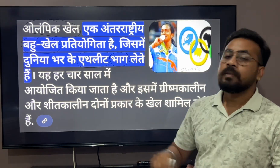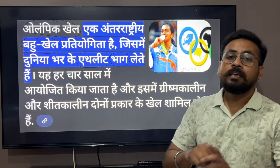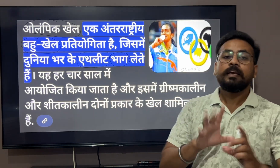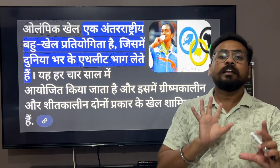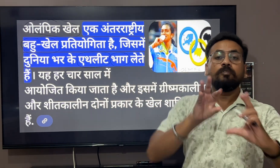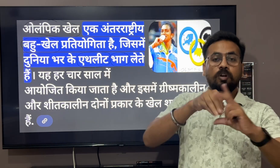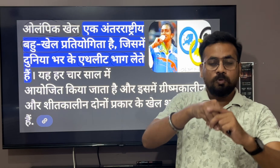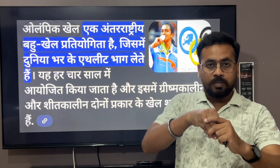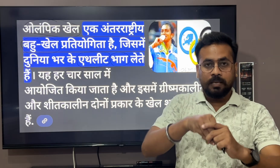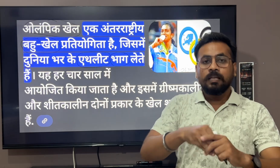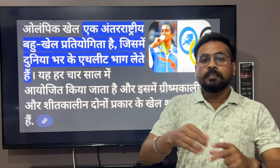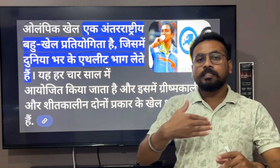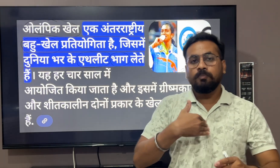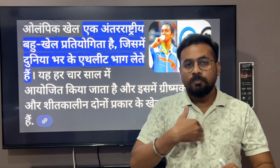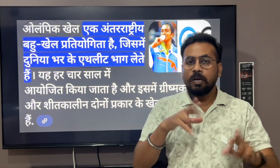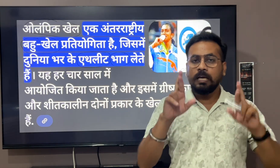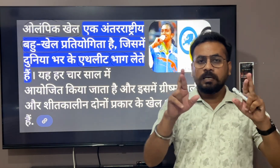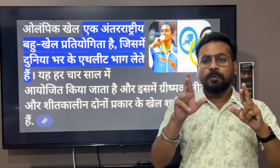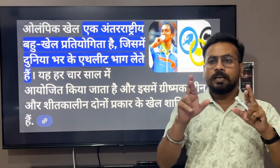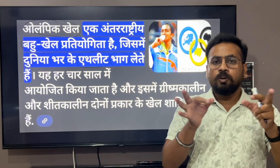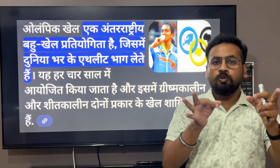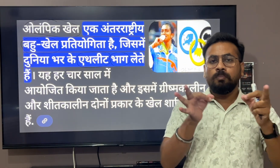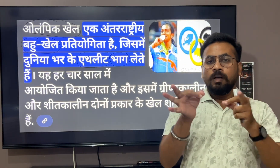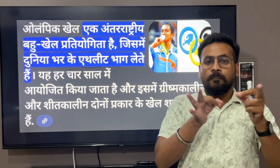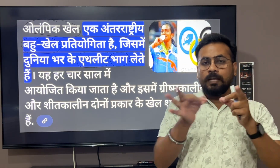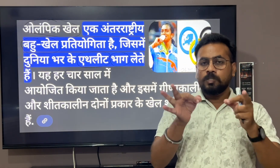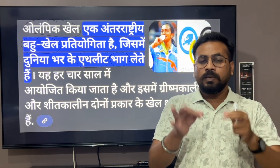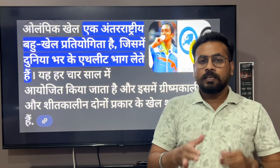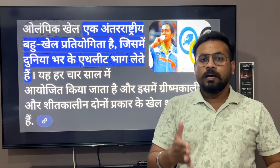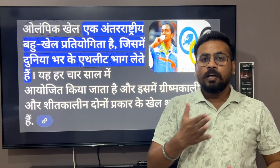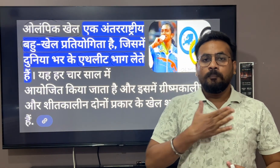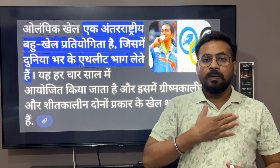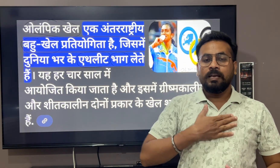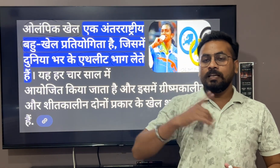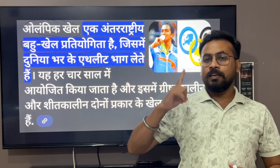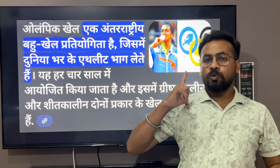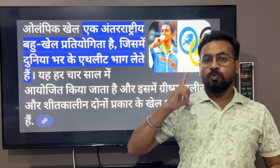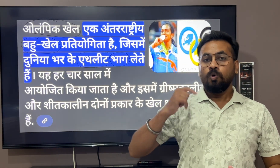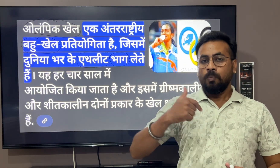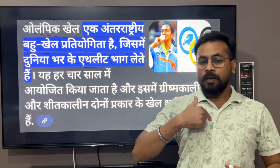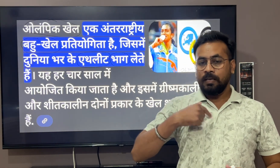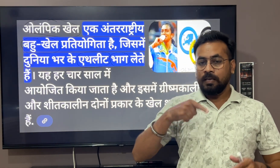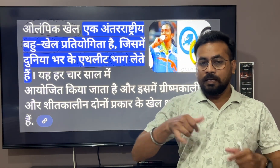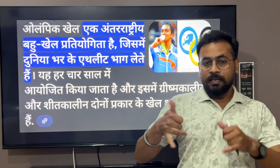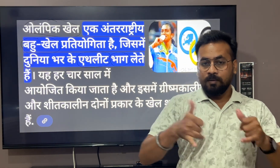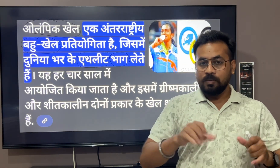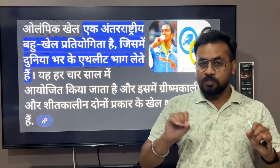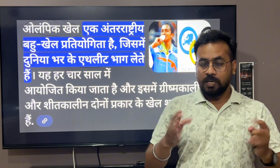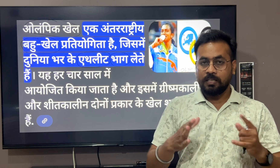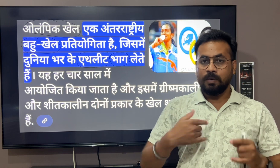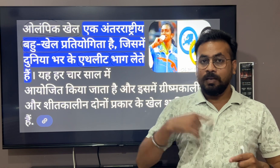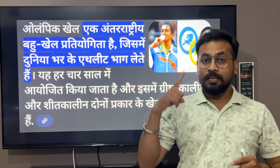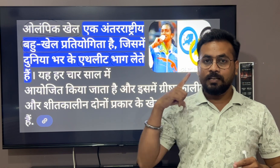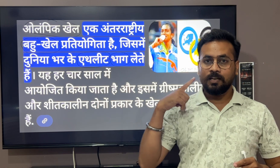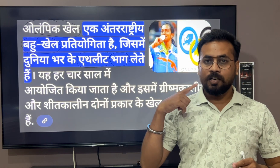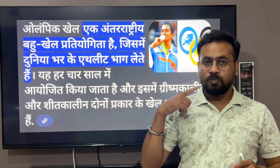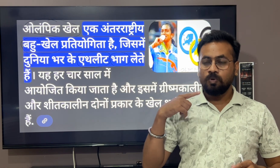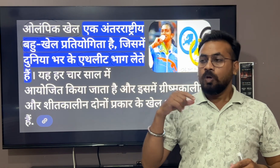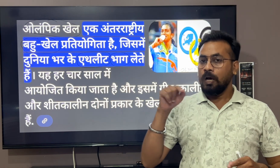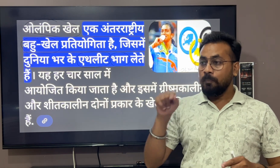कि इन्वॉल्व होते हैं। जैसे एग्जांपल के लिए हो, मैंने एक्सप्लेन किया, मैं एक लीडर हूँ, मैंने गेम स्टार्ट किया, मैं लीड कर रहा हूँ। हाँ, मैं